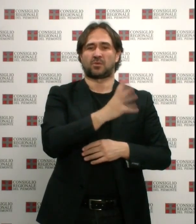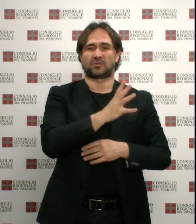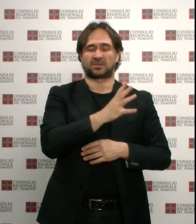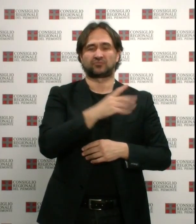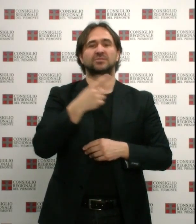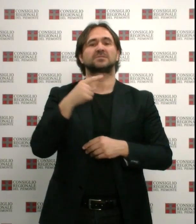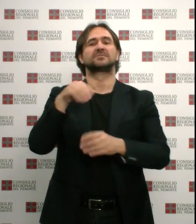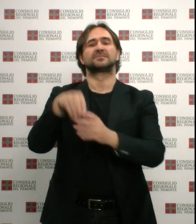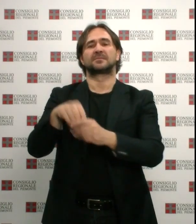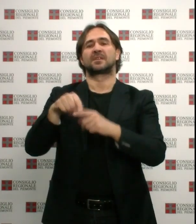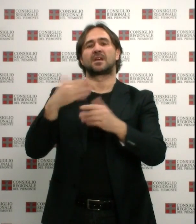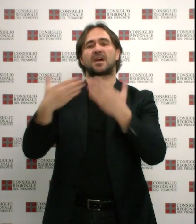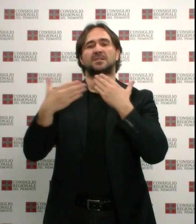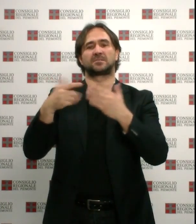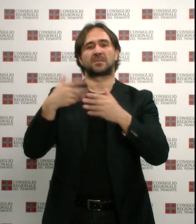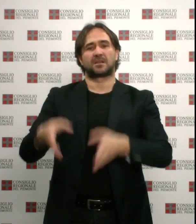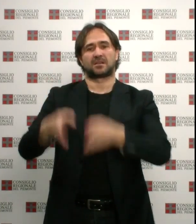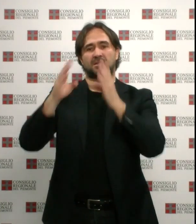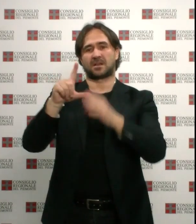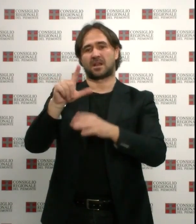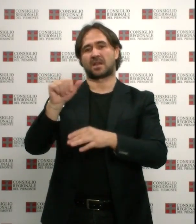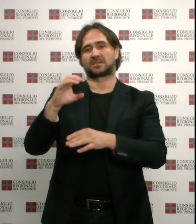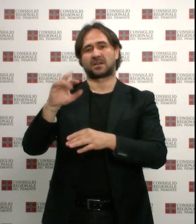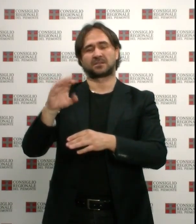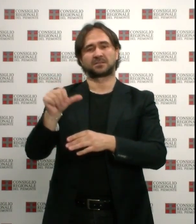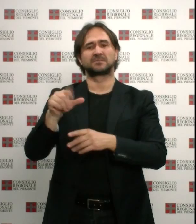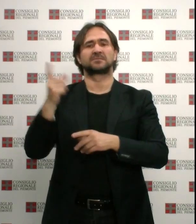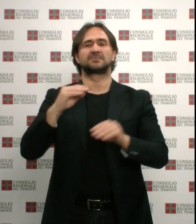stata innalzata a 26.000 euro.